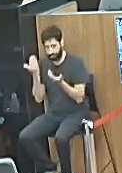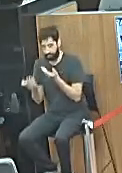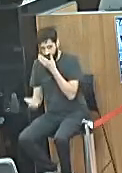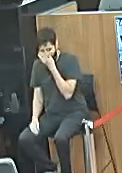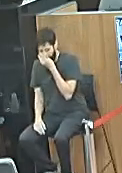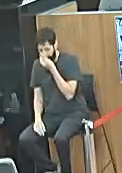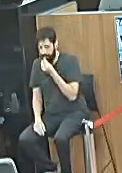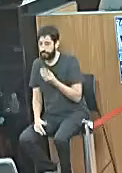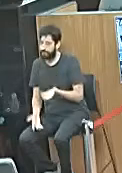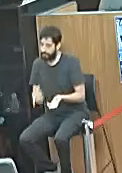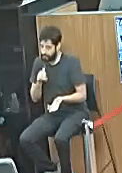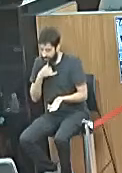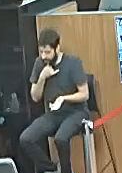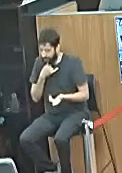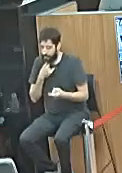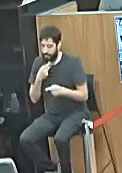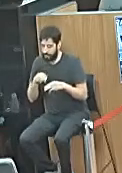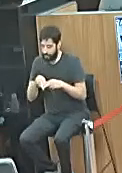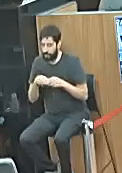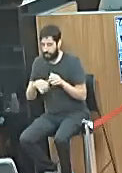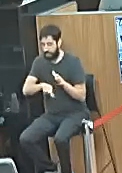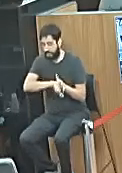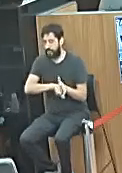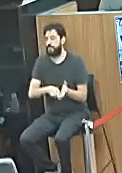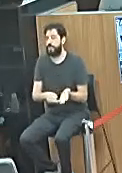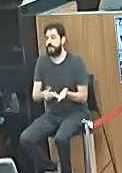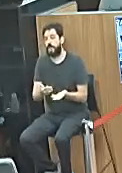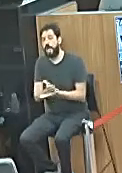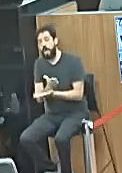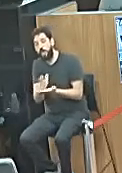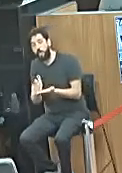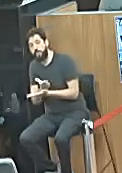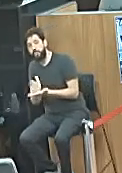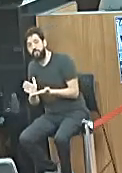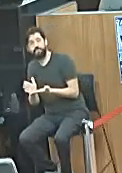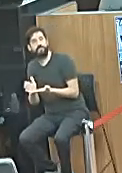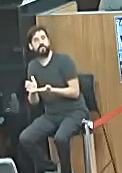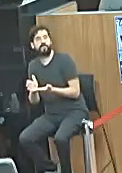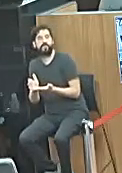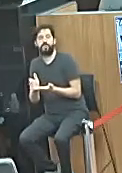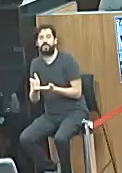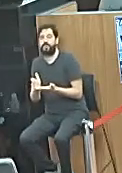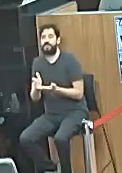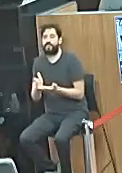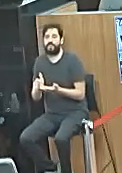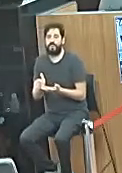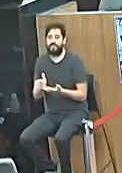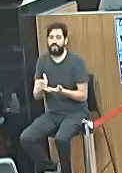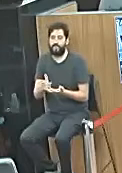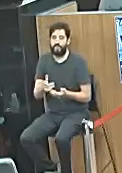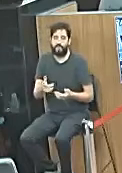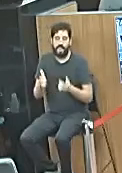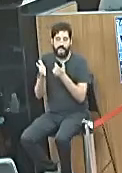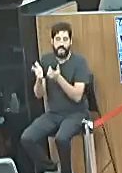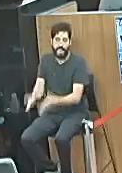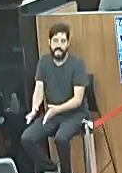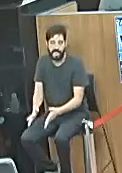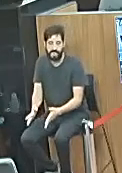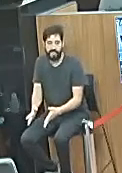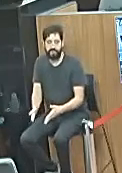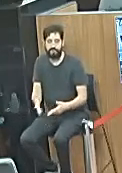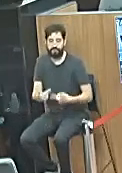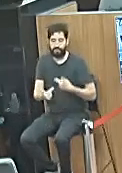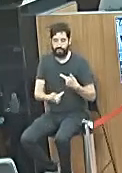em decorrência de crime alguns chegam a desistir até de atividades empresariais e se eu